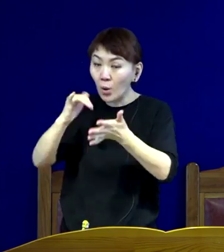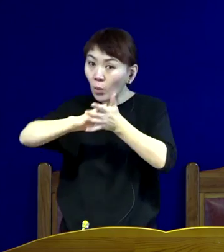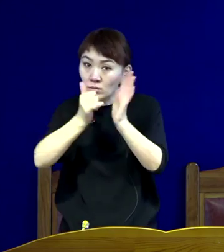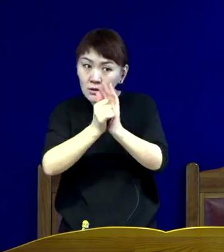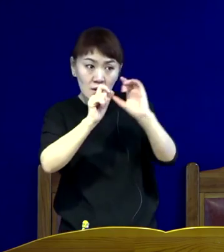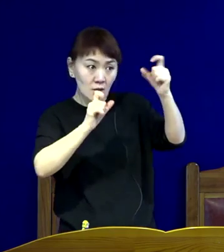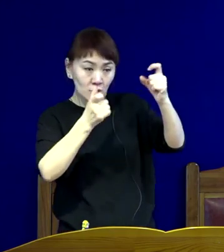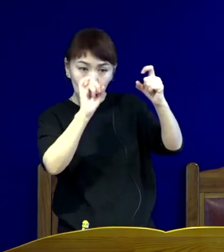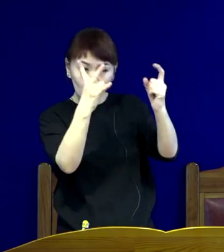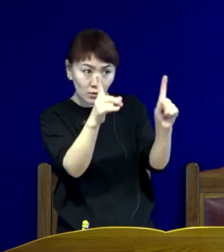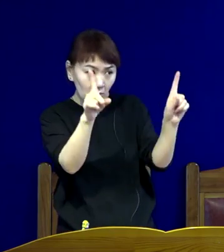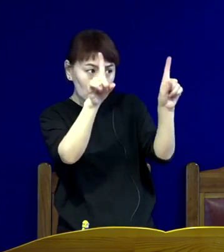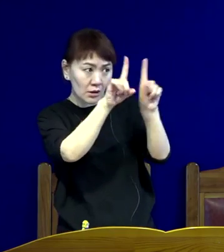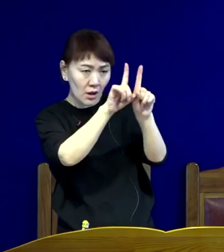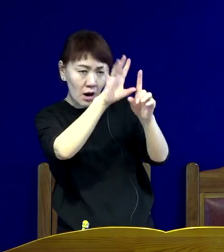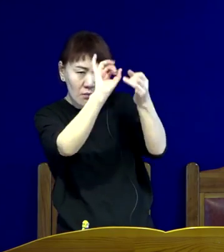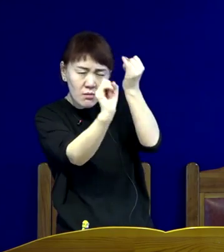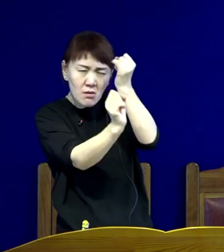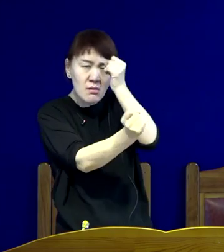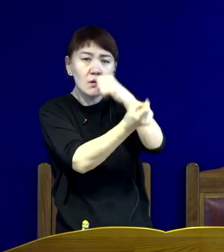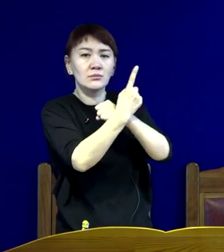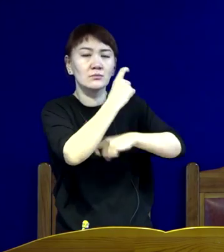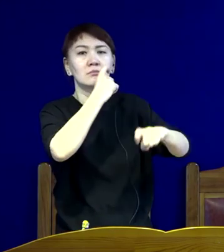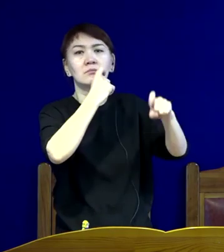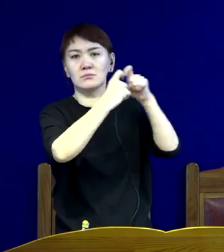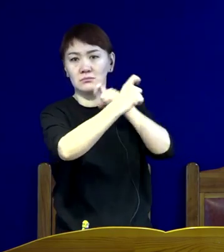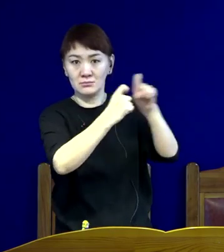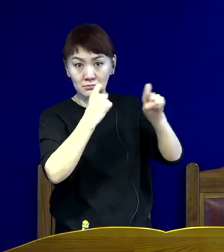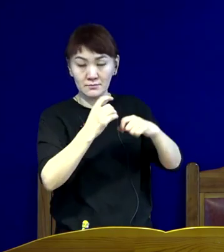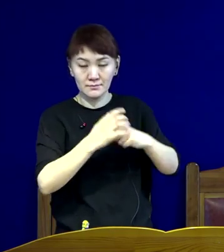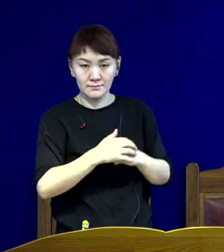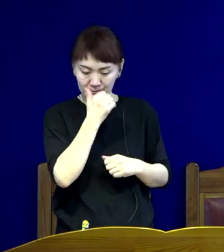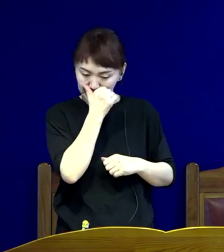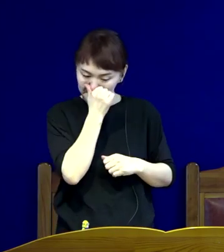онцгой харилцаа.